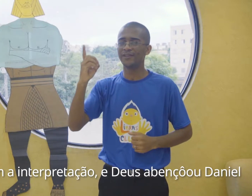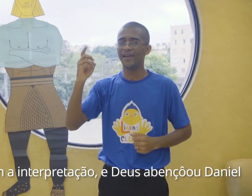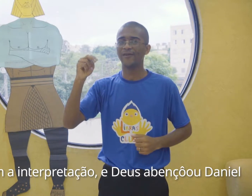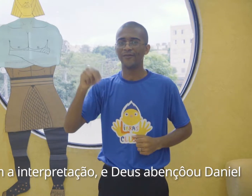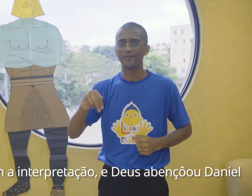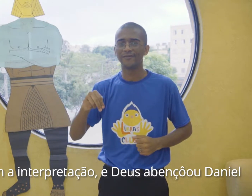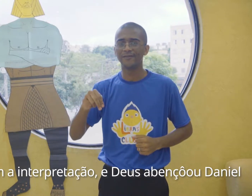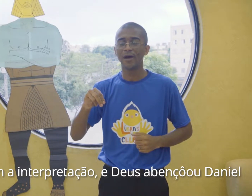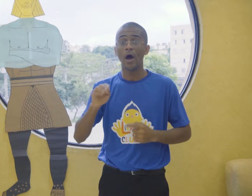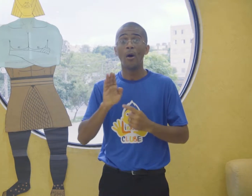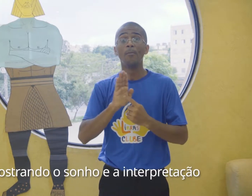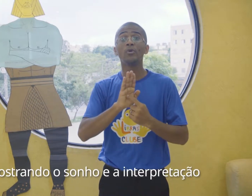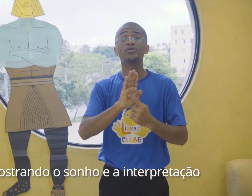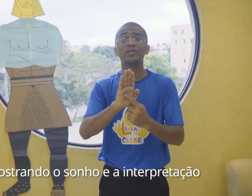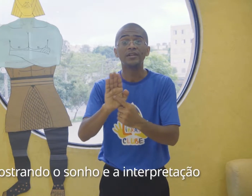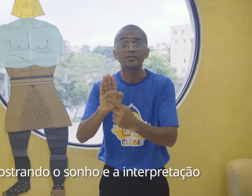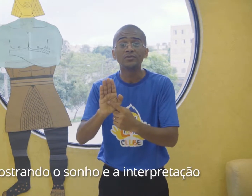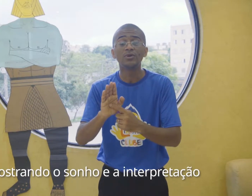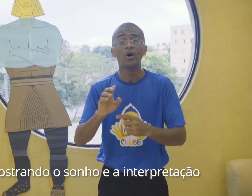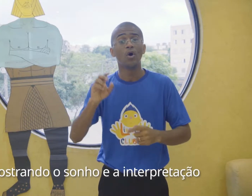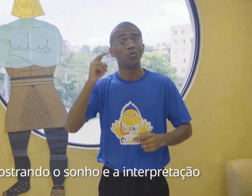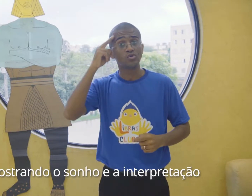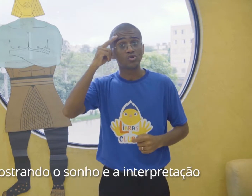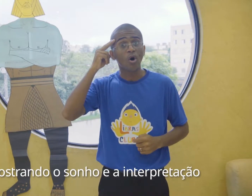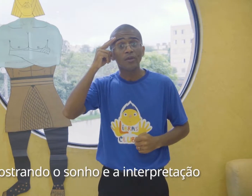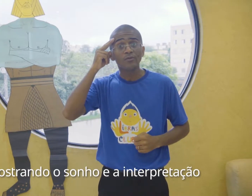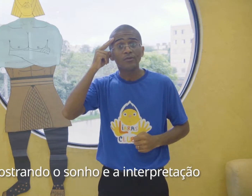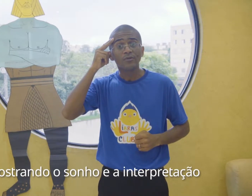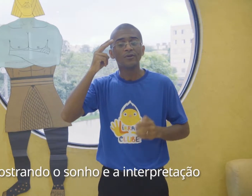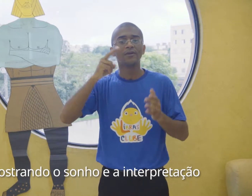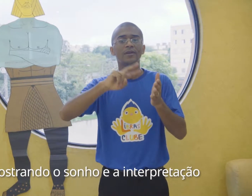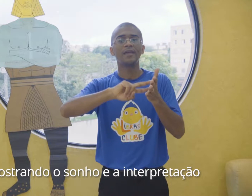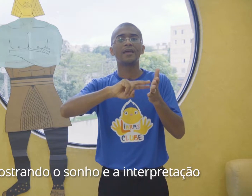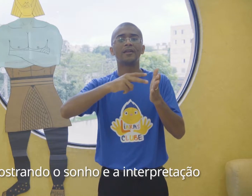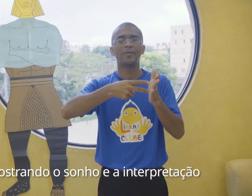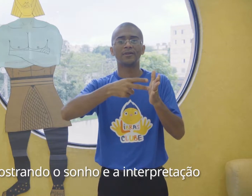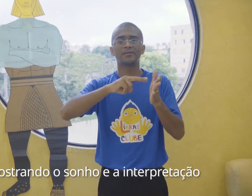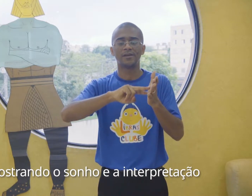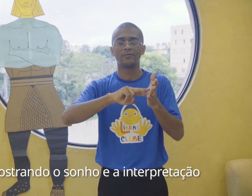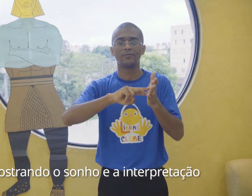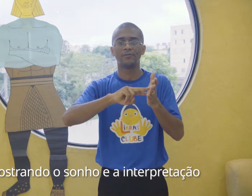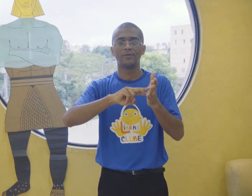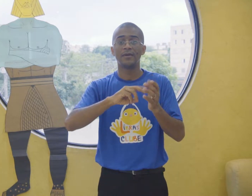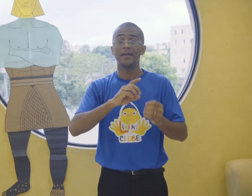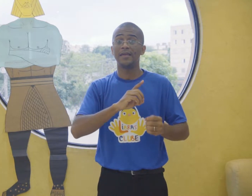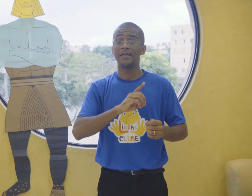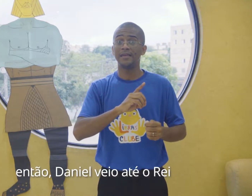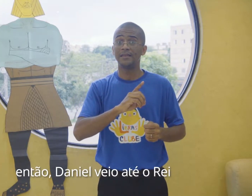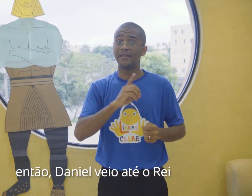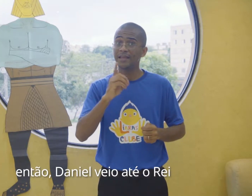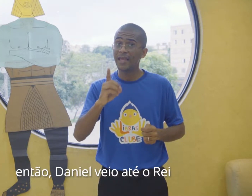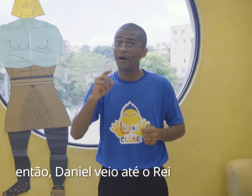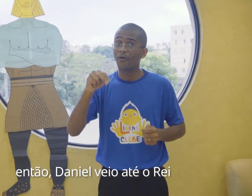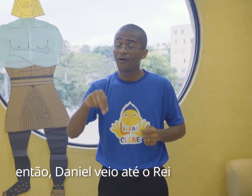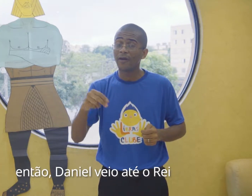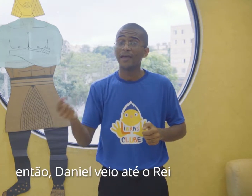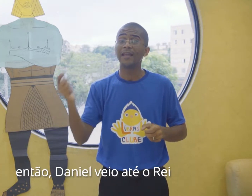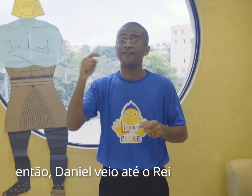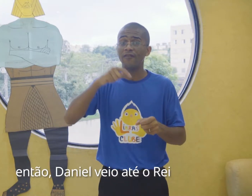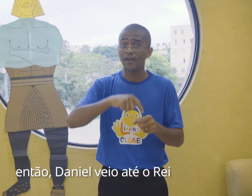Daniel, mostrando o sonho e a interpretação. E Daniel, ele veio